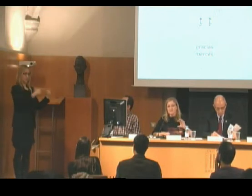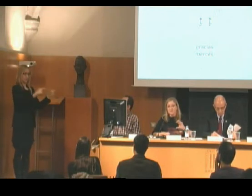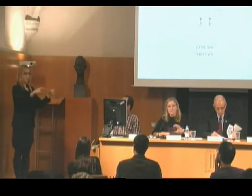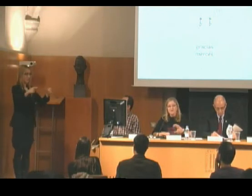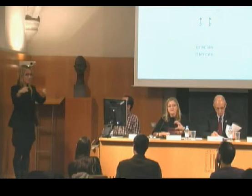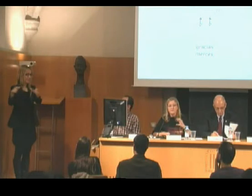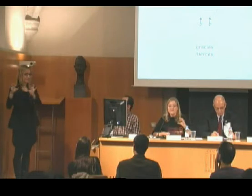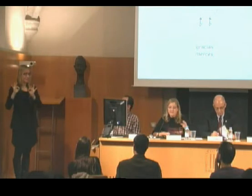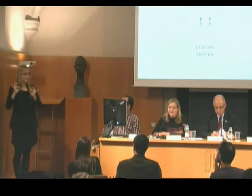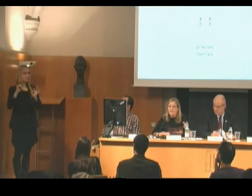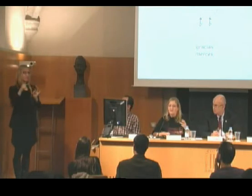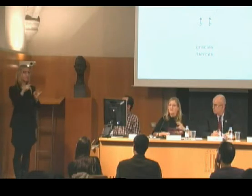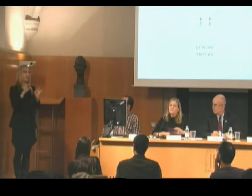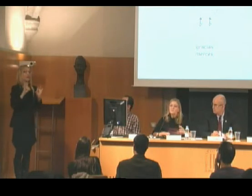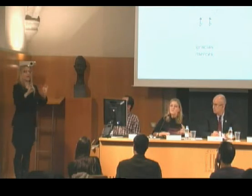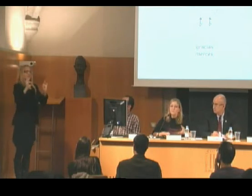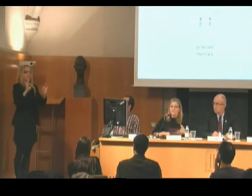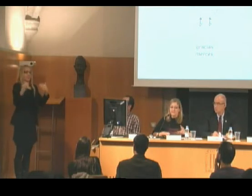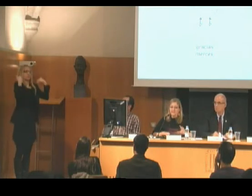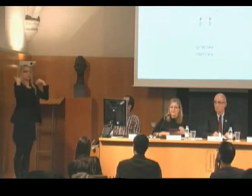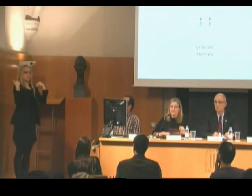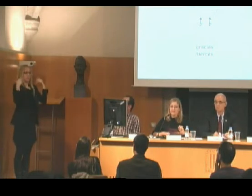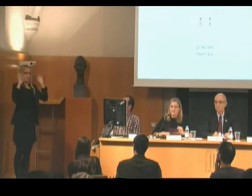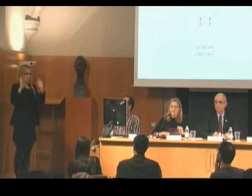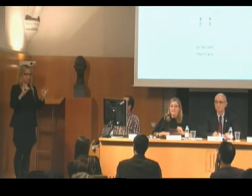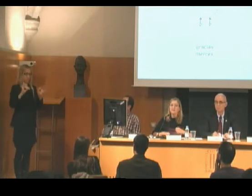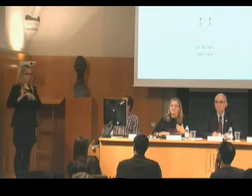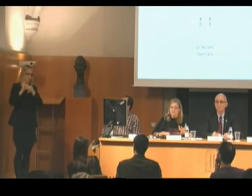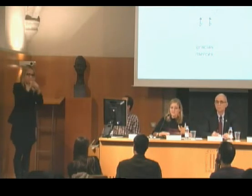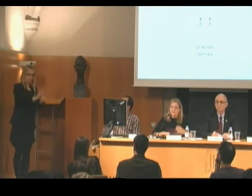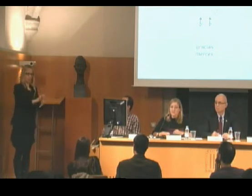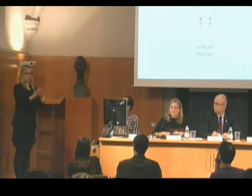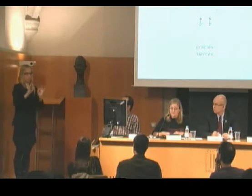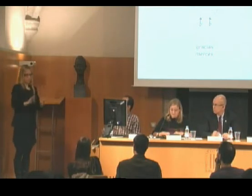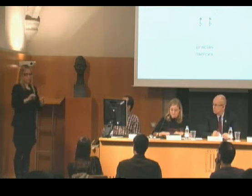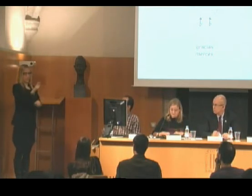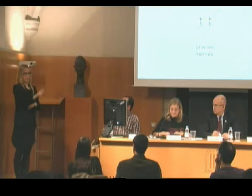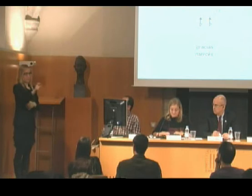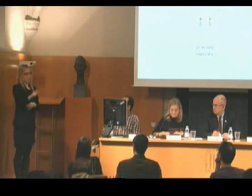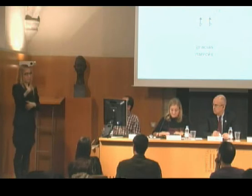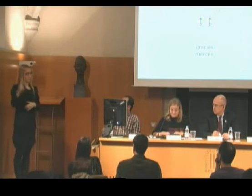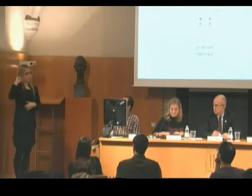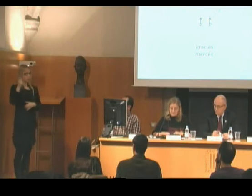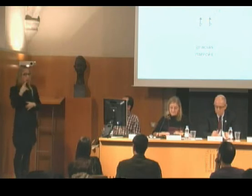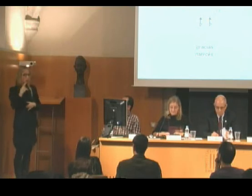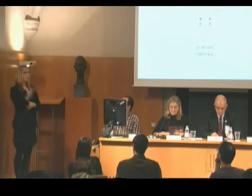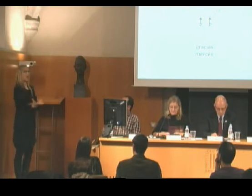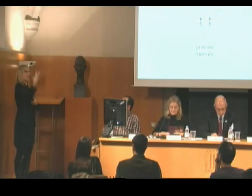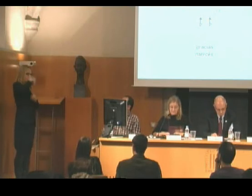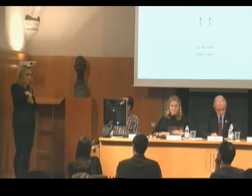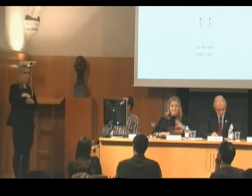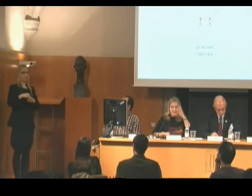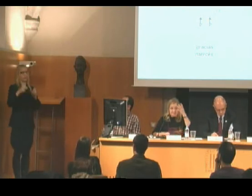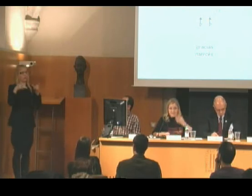tenen una especial responsabilitat en relació amb les persones sordes.